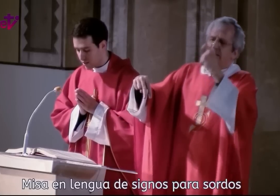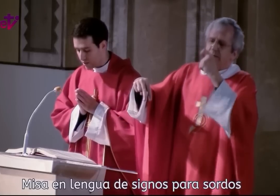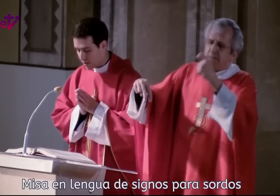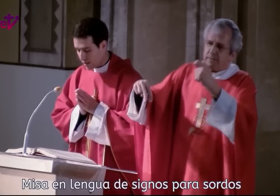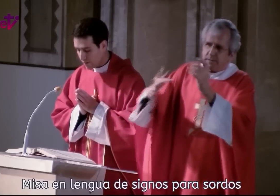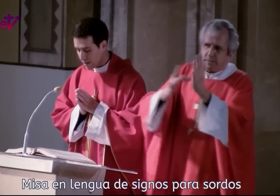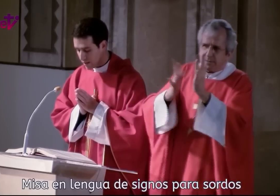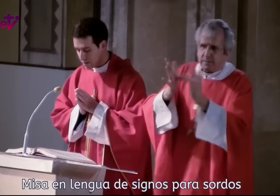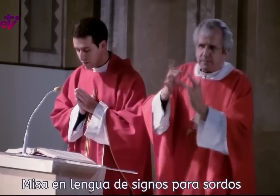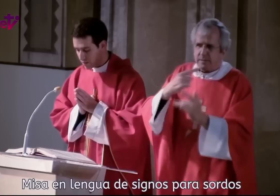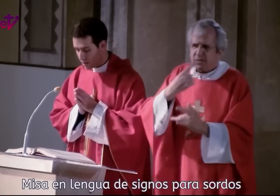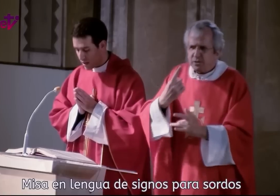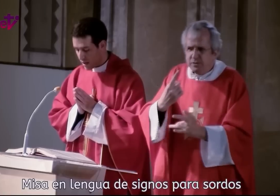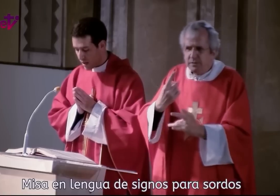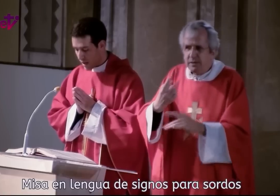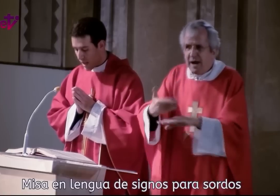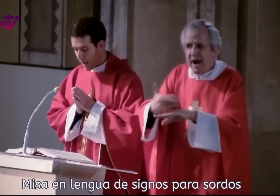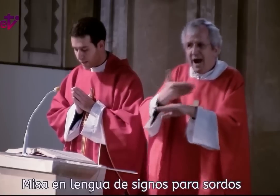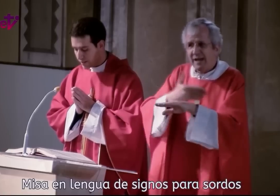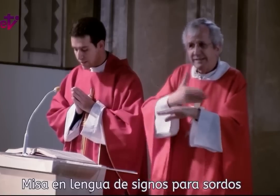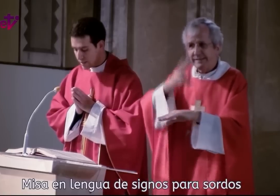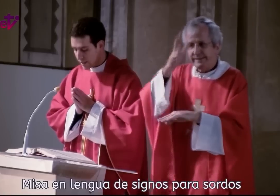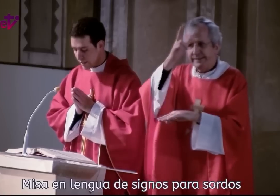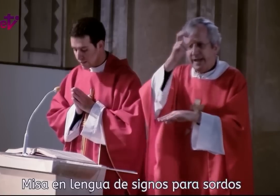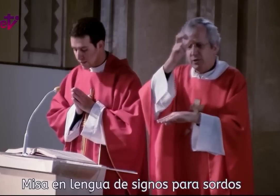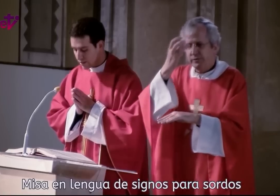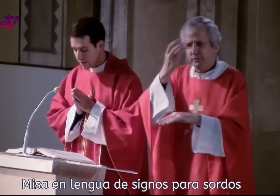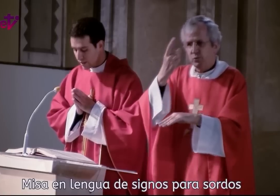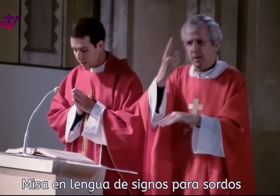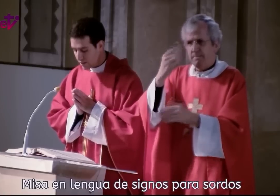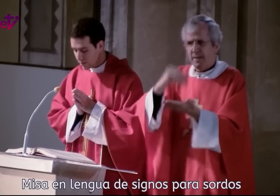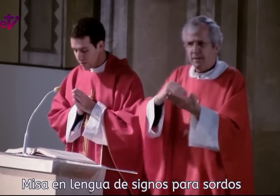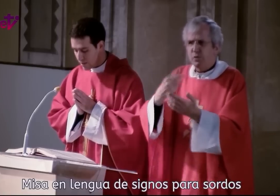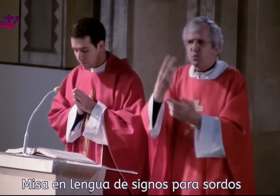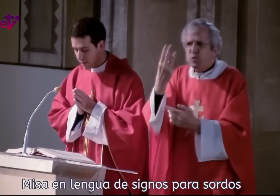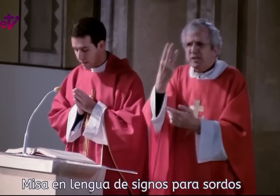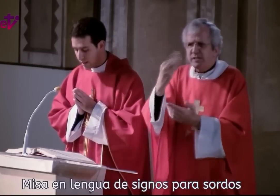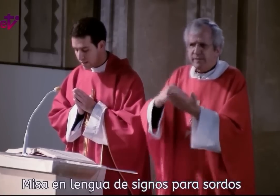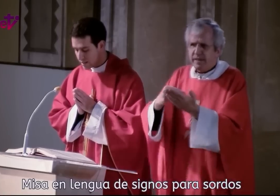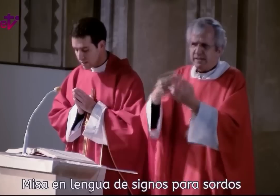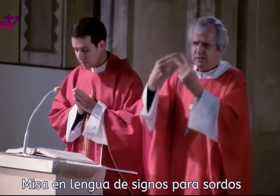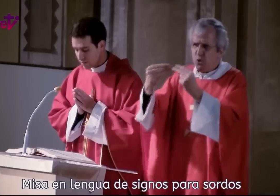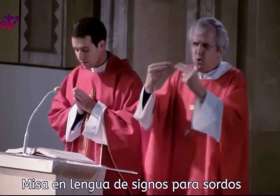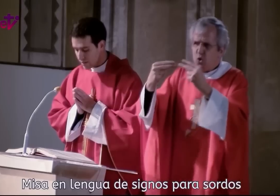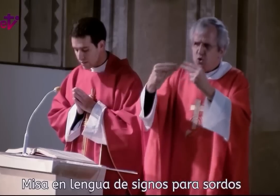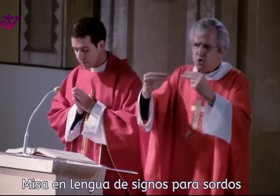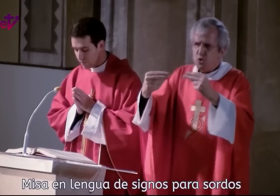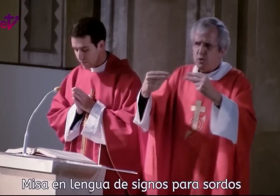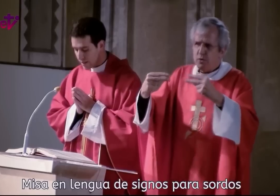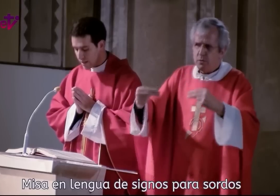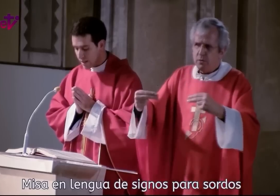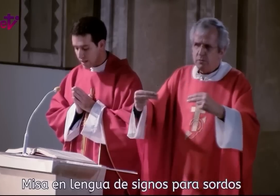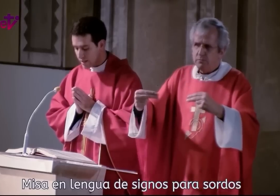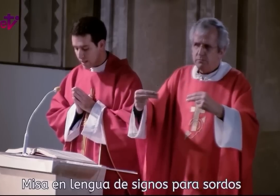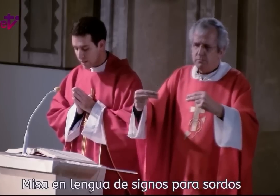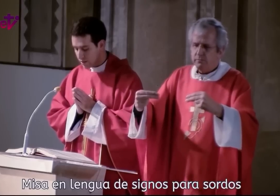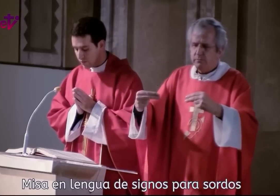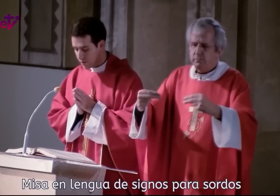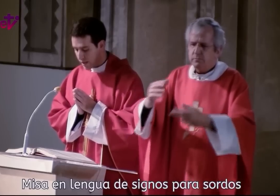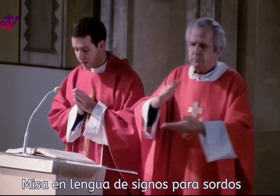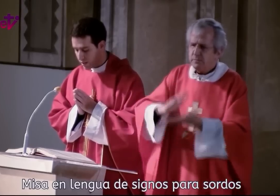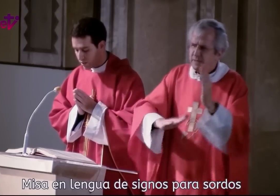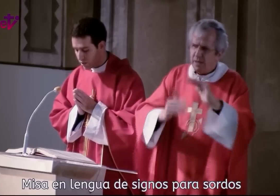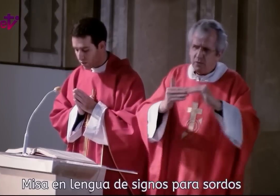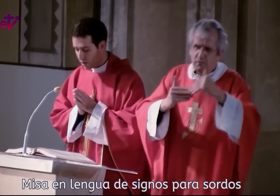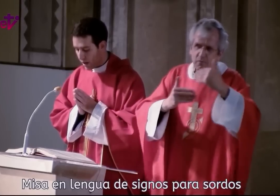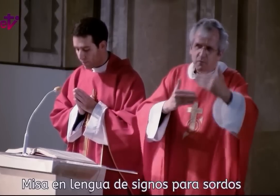el Señor le había dicho: antes de que cante hoy el gallo, me negarás 3 veces. Y saliendo